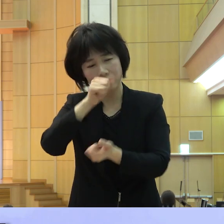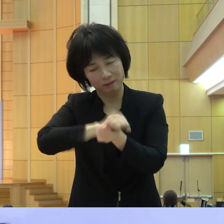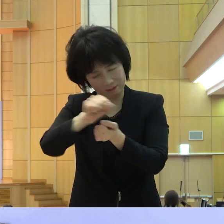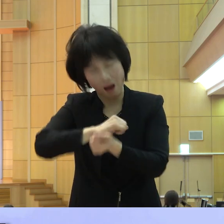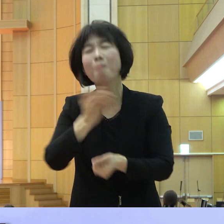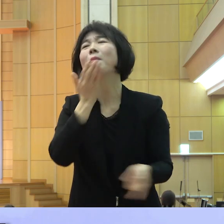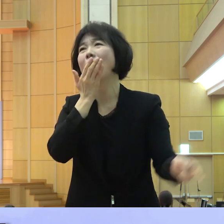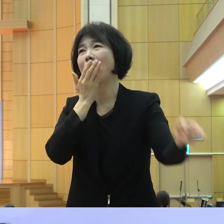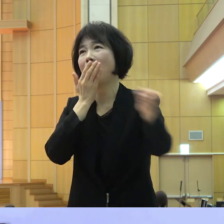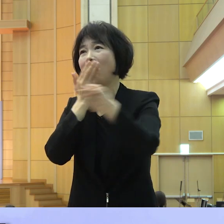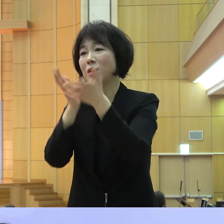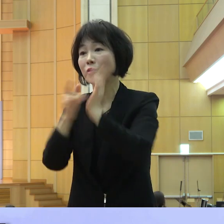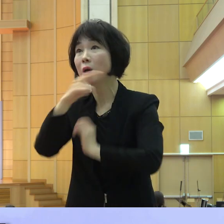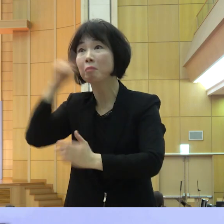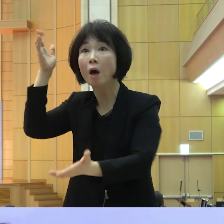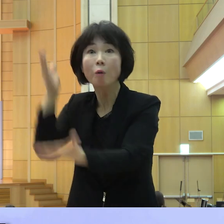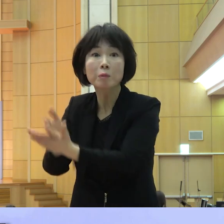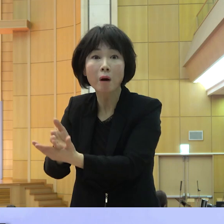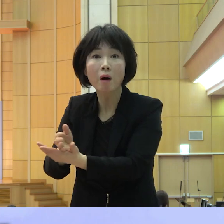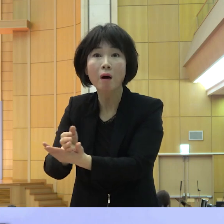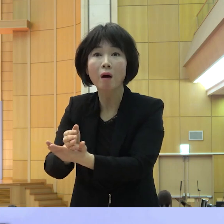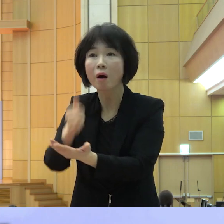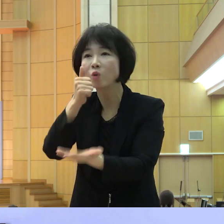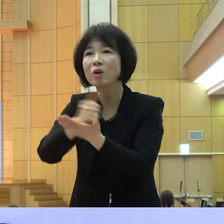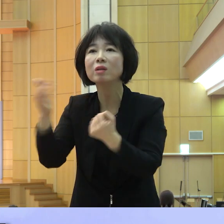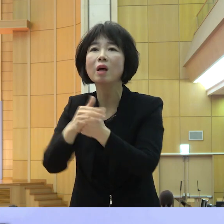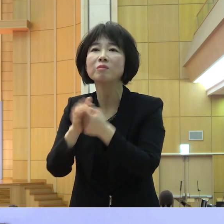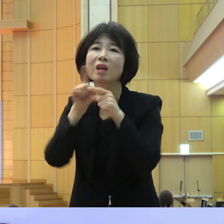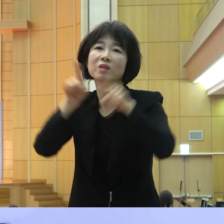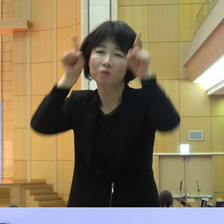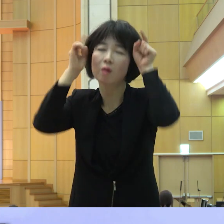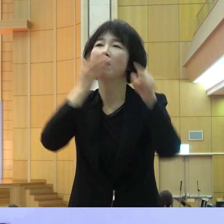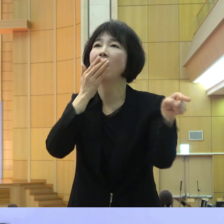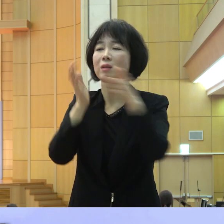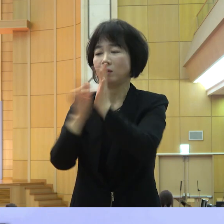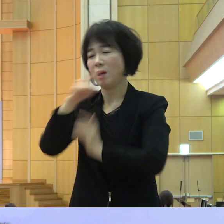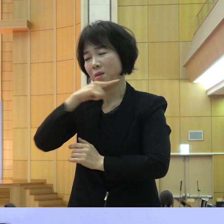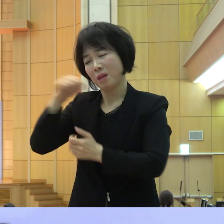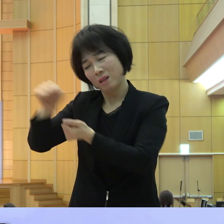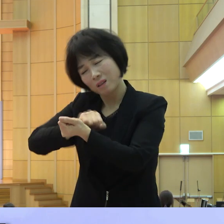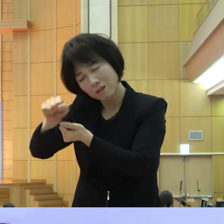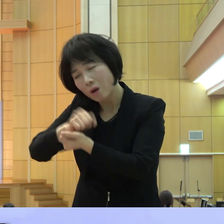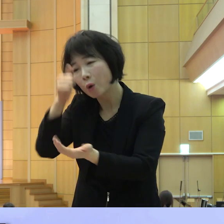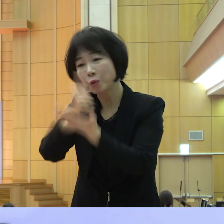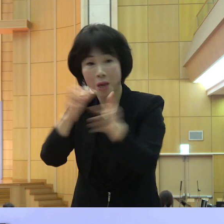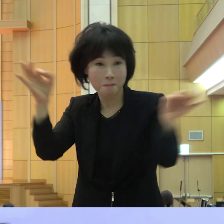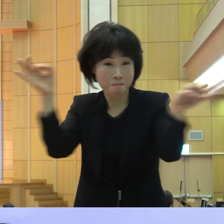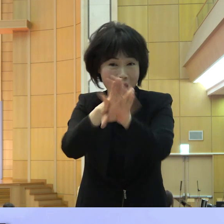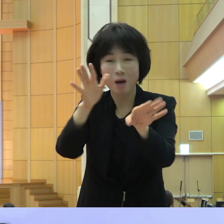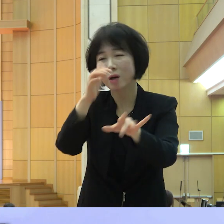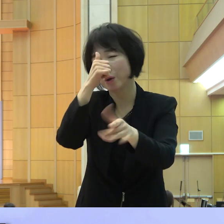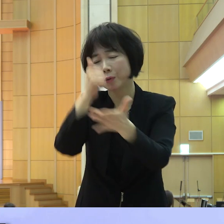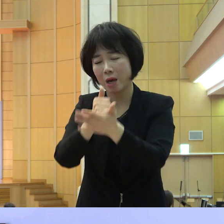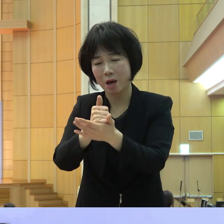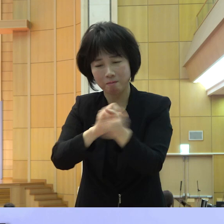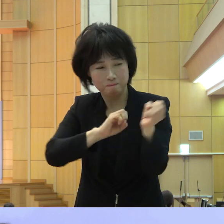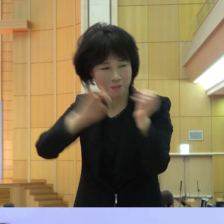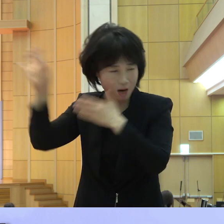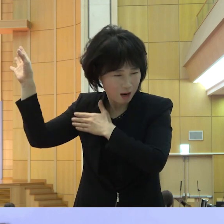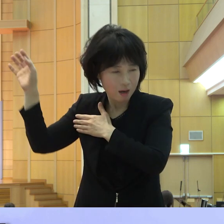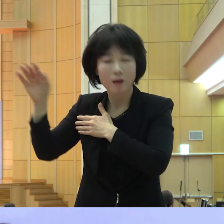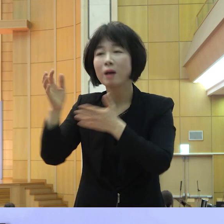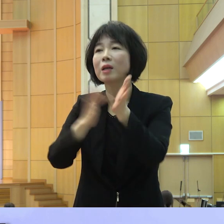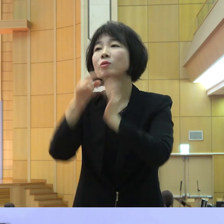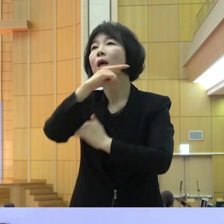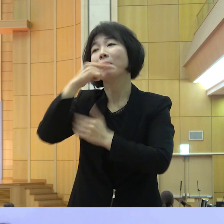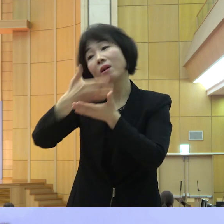것이고, 예수님이 십자가에서 다 이루었다는 것, 예수님이 십자가에서 우리의 죄짐을 다 짊어지고 다 이루었다는 것, 질병도